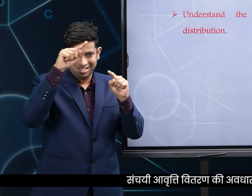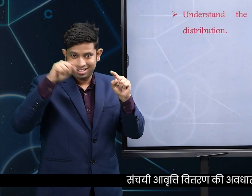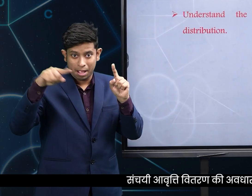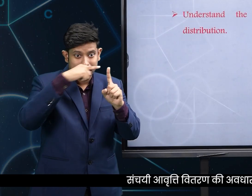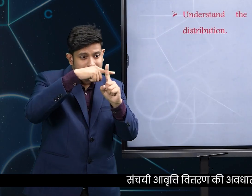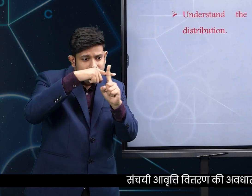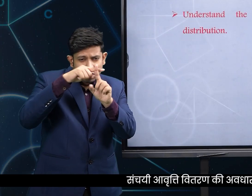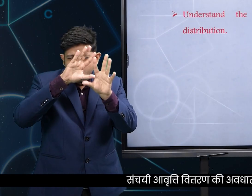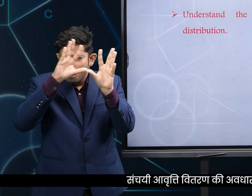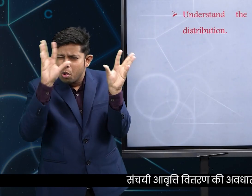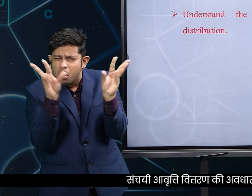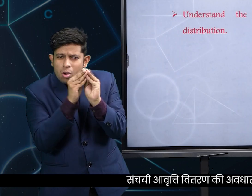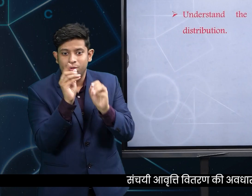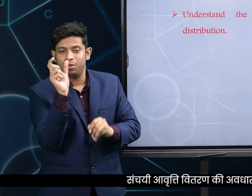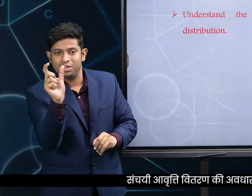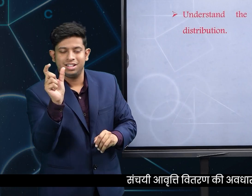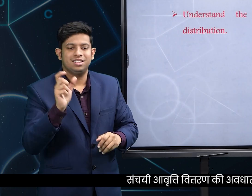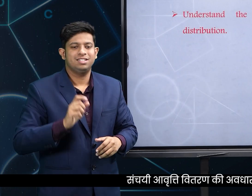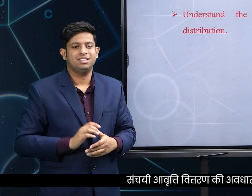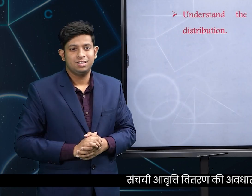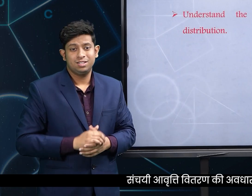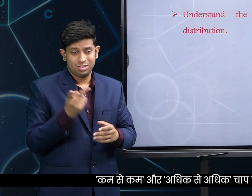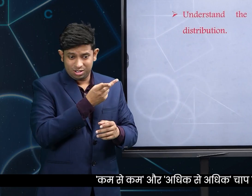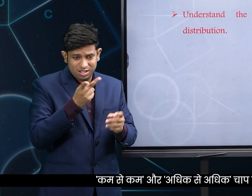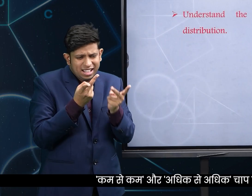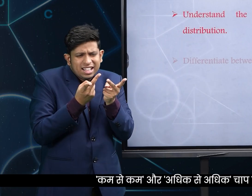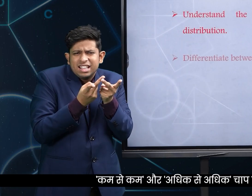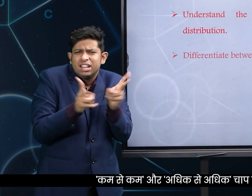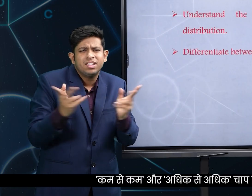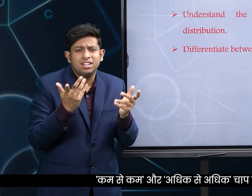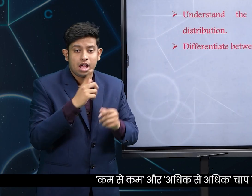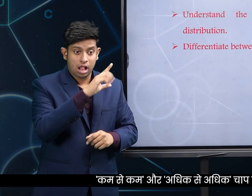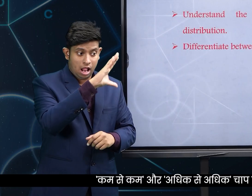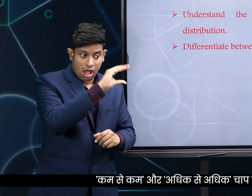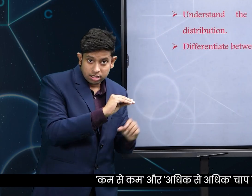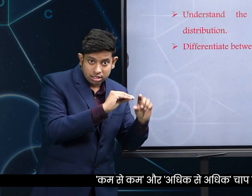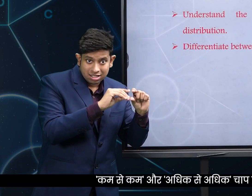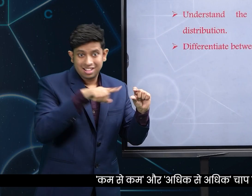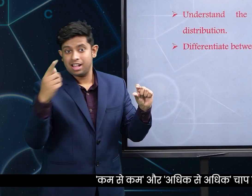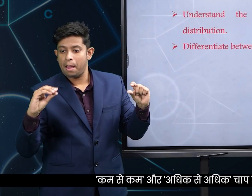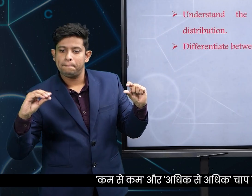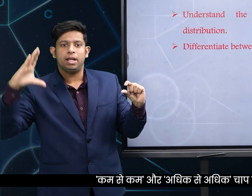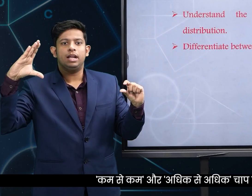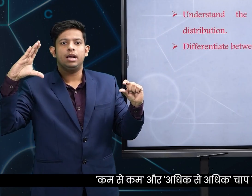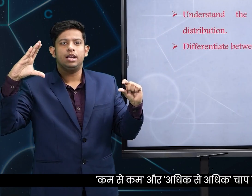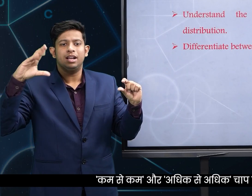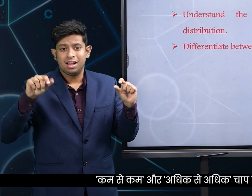की अवधारणा को समझाना, कम से कम और अधिक से अधिक चाप विकर्ण के बीच